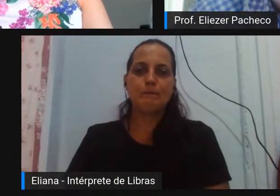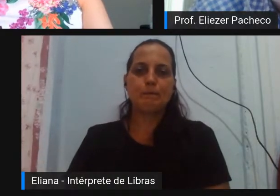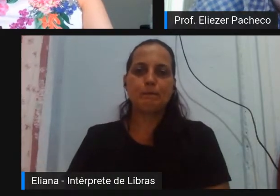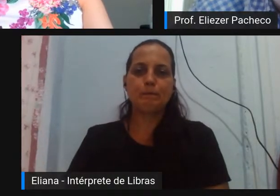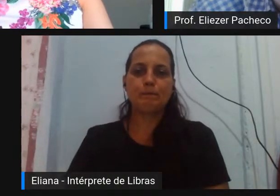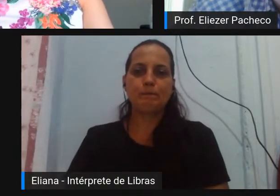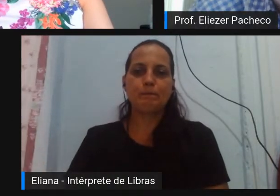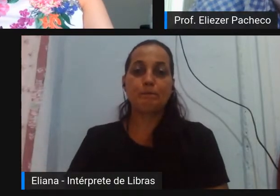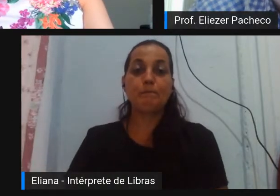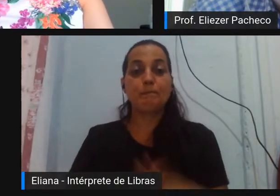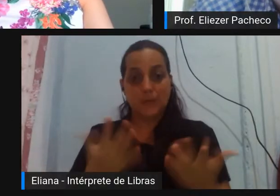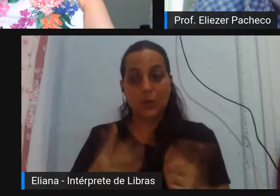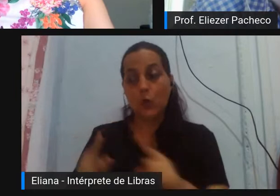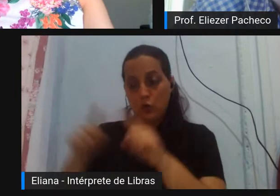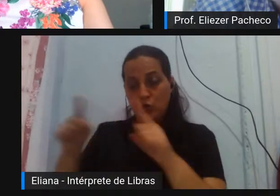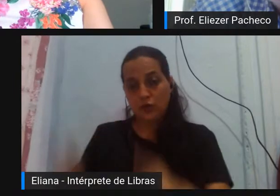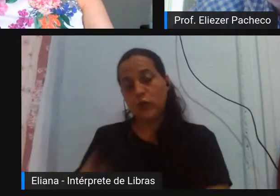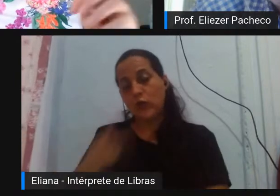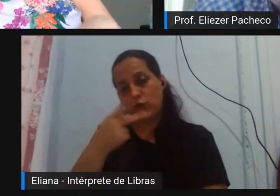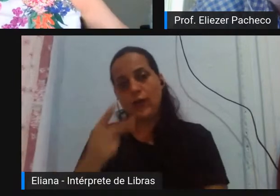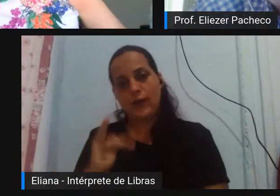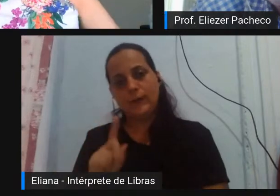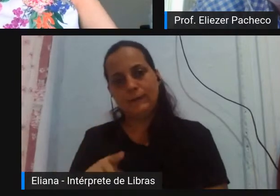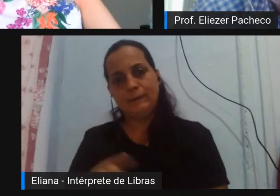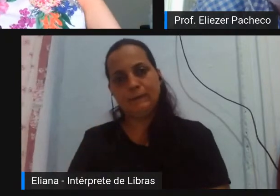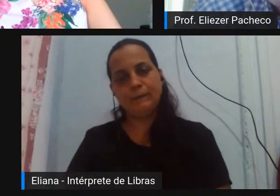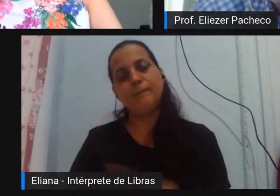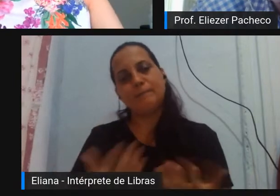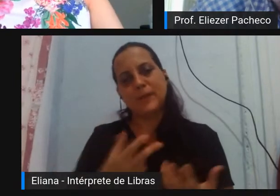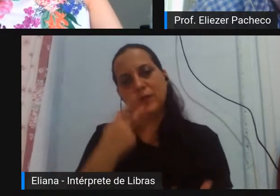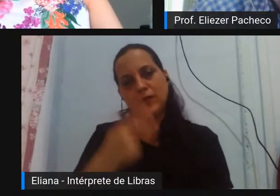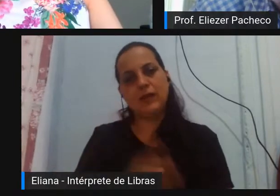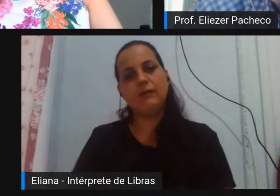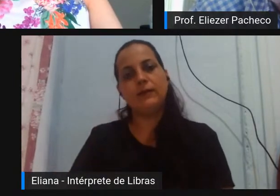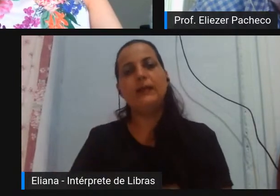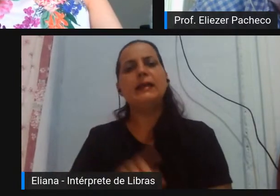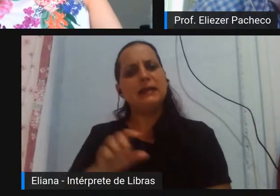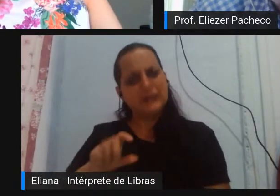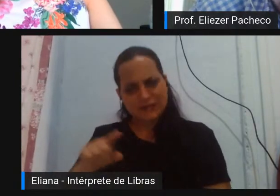Então, sobre servidores, é isso que eu queria falar. São muito importantes, tá?